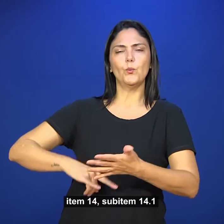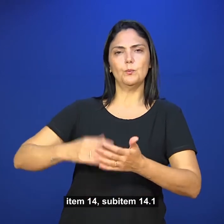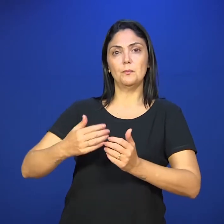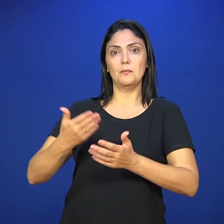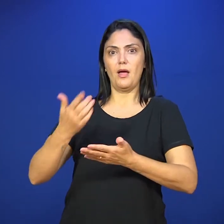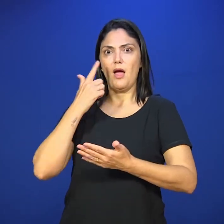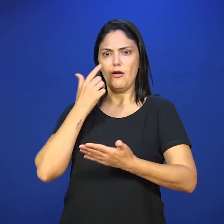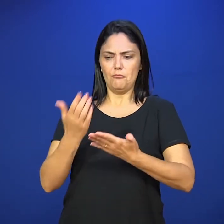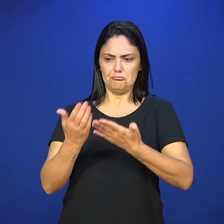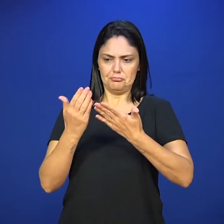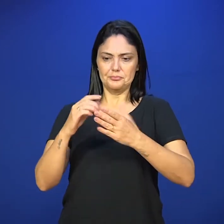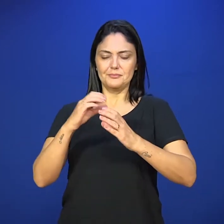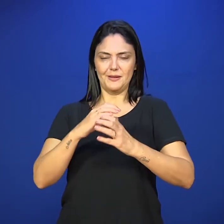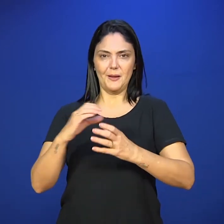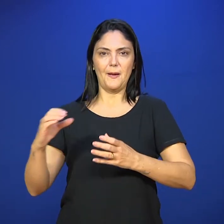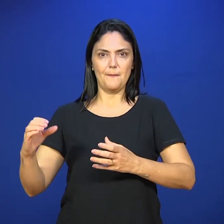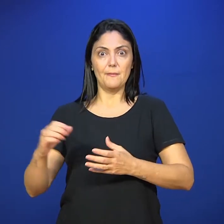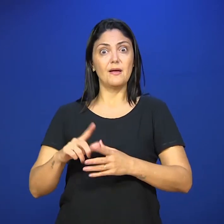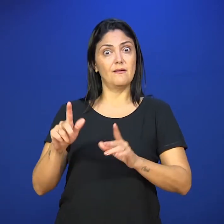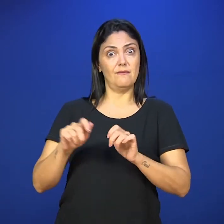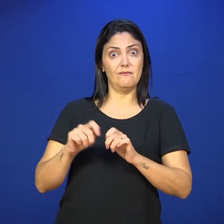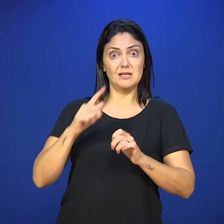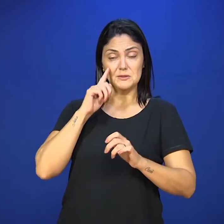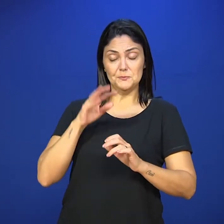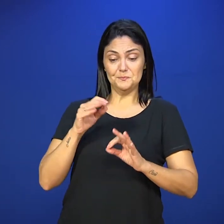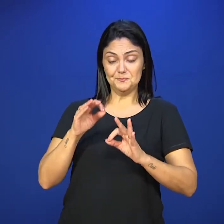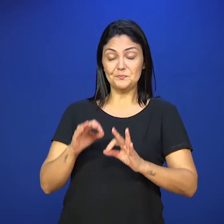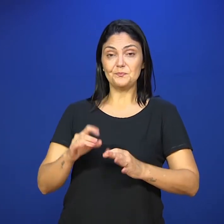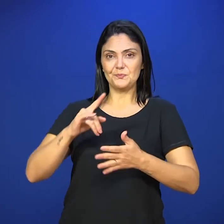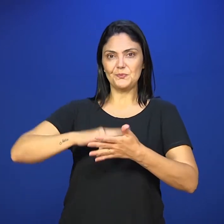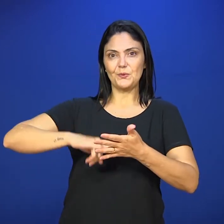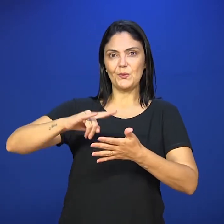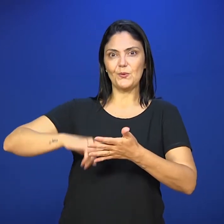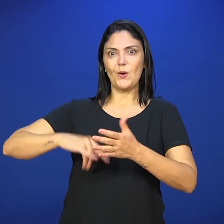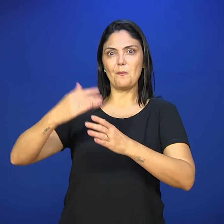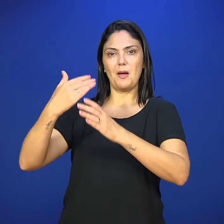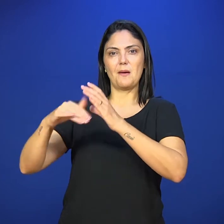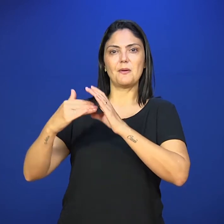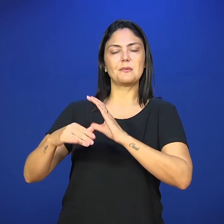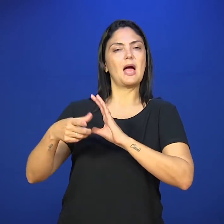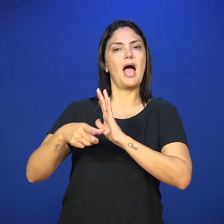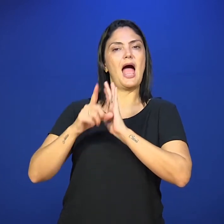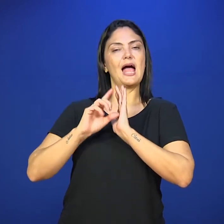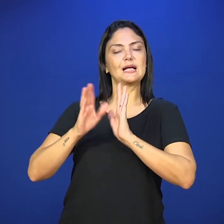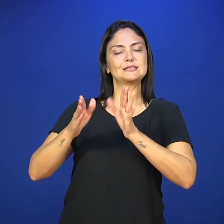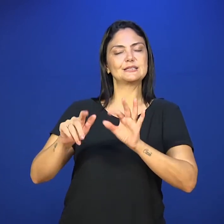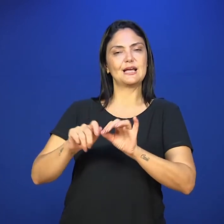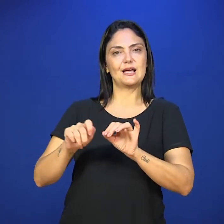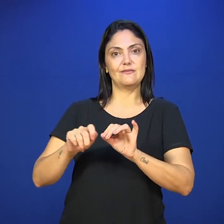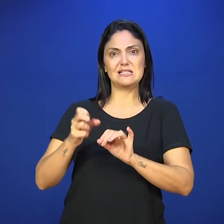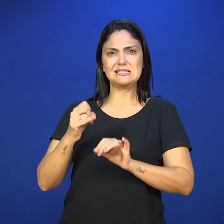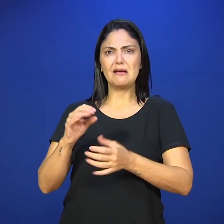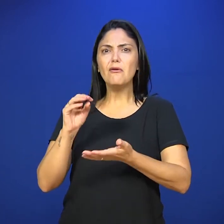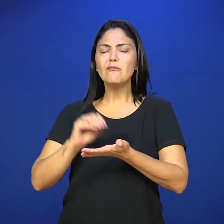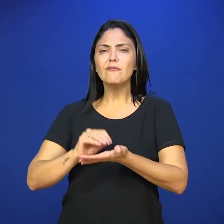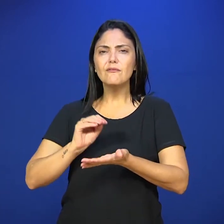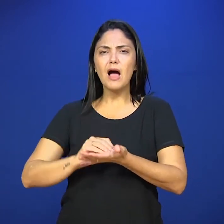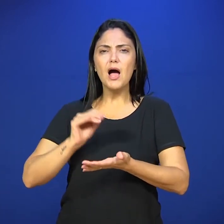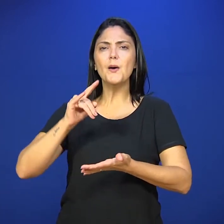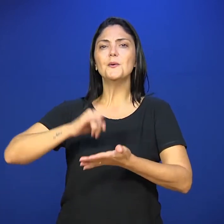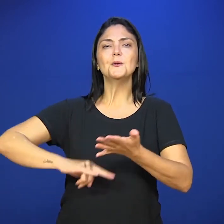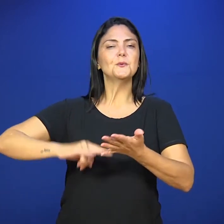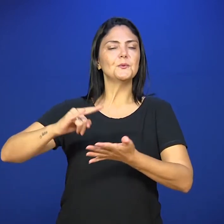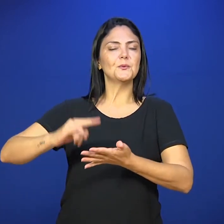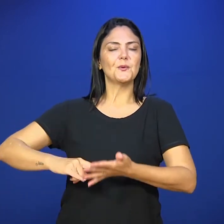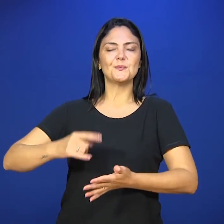14.1 deste capítulo, para fins de validação da documentação postada anteriormente, sendo que a falta de qualquer